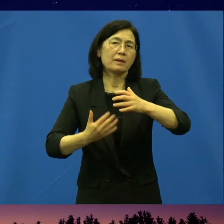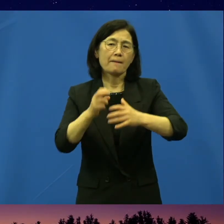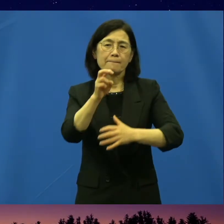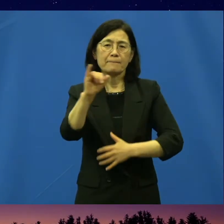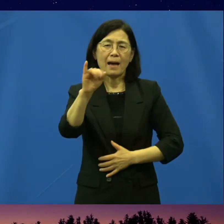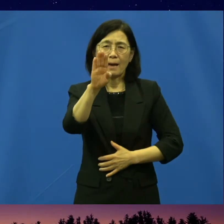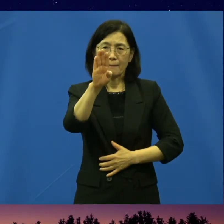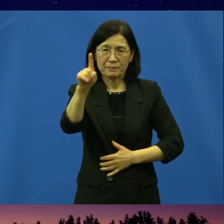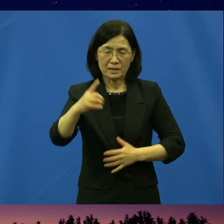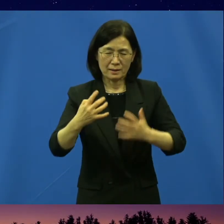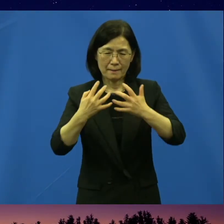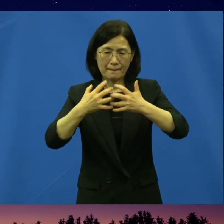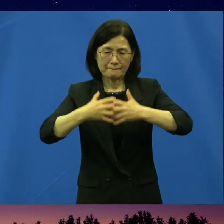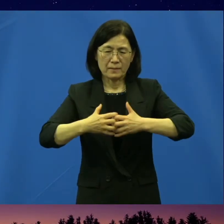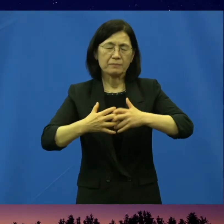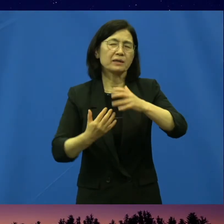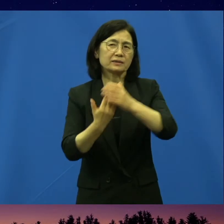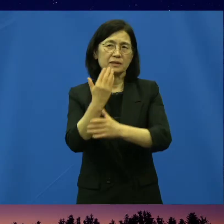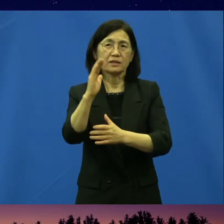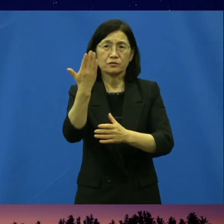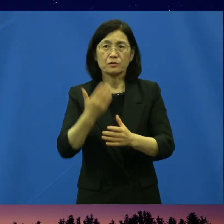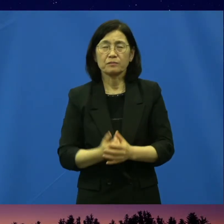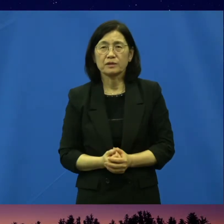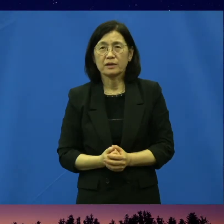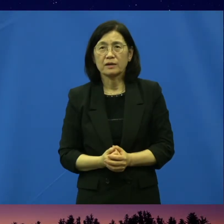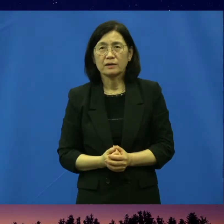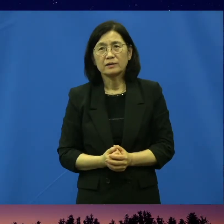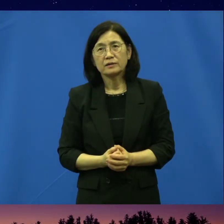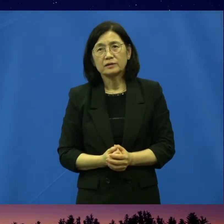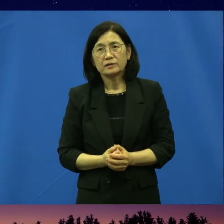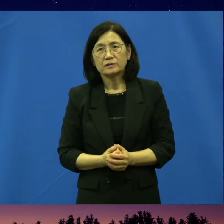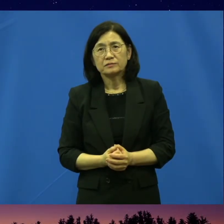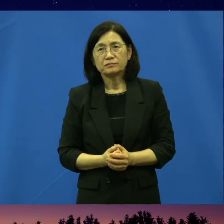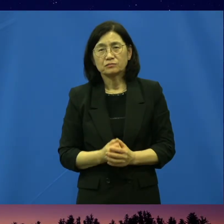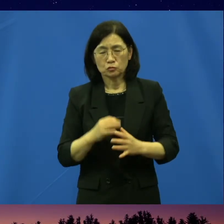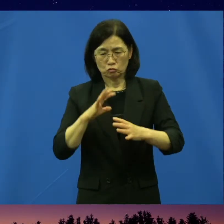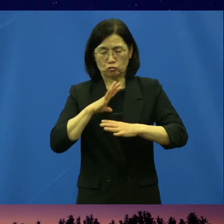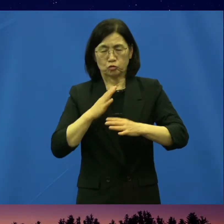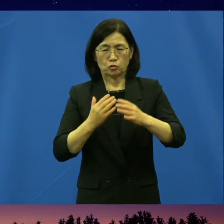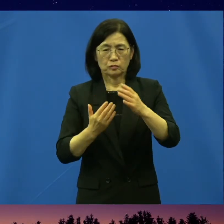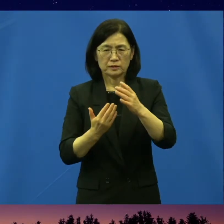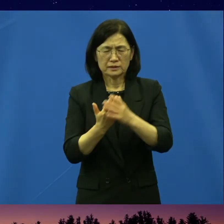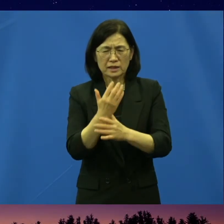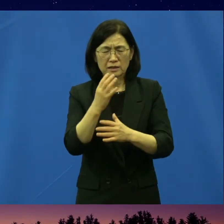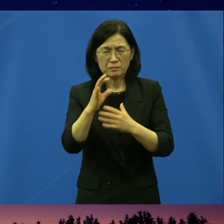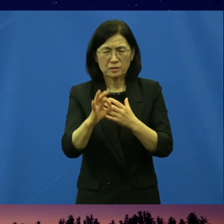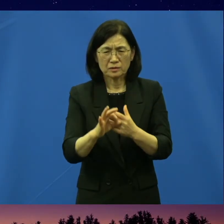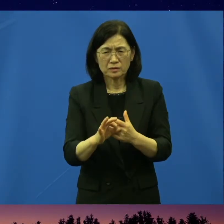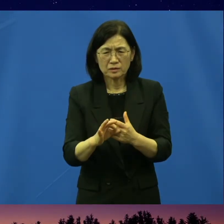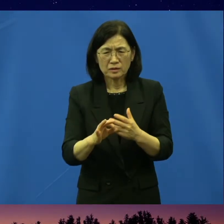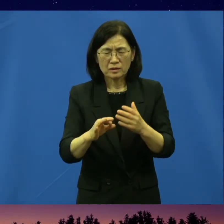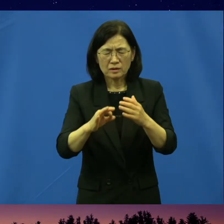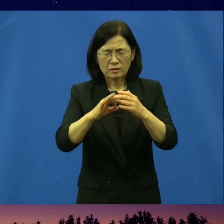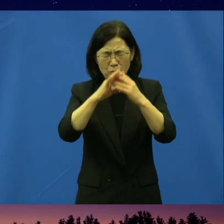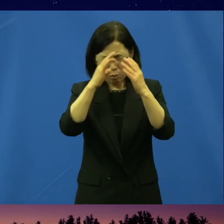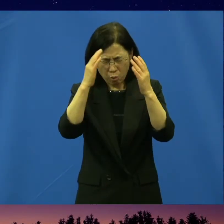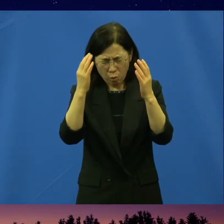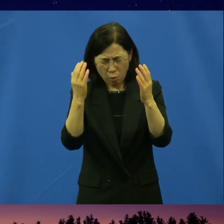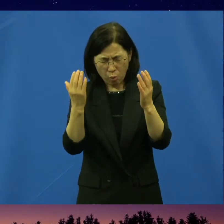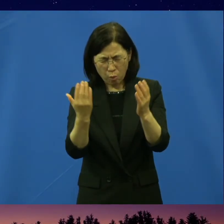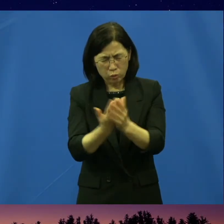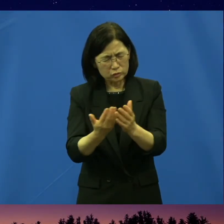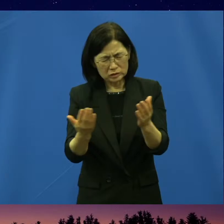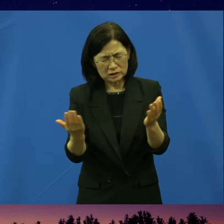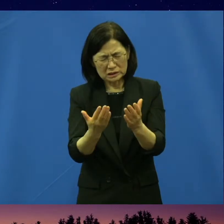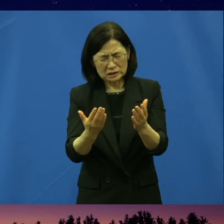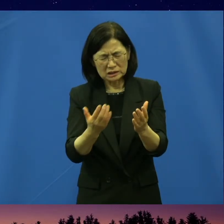여러분 두려움의 감정에 휩싸이면 어떻게 되죠? 이렇게 의기소침해지고 아무것도 할 수 없는 움츠려드는